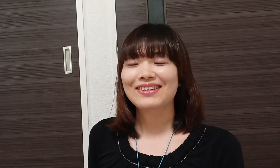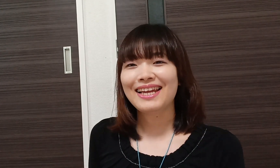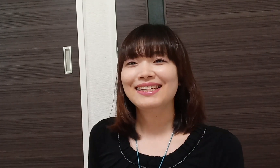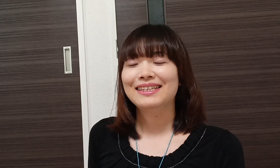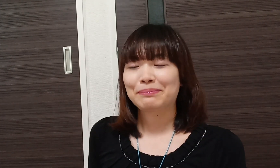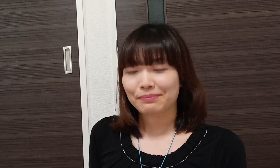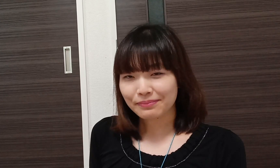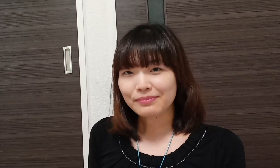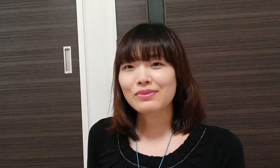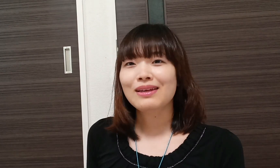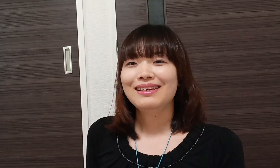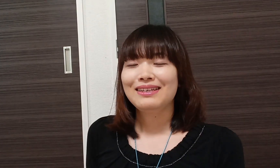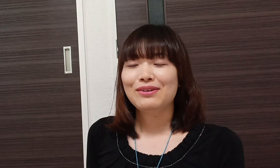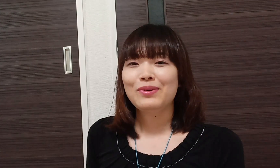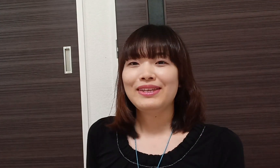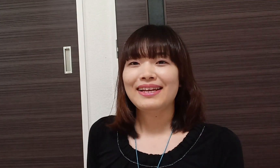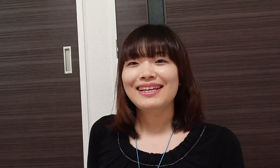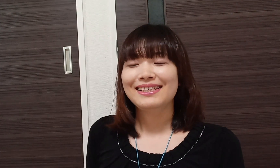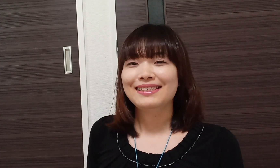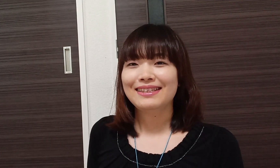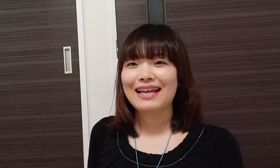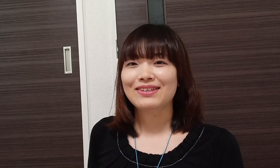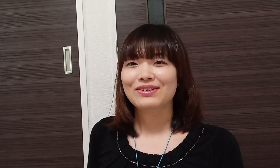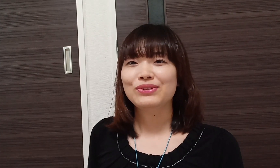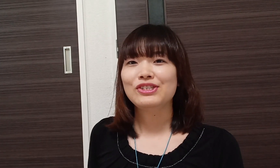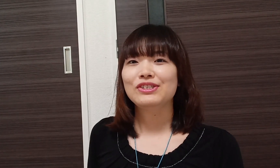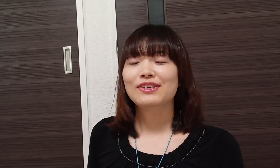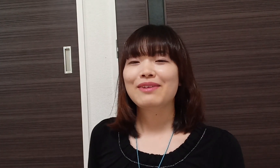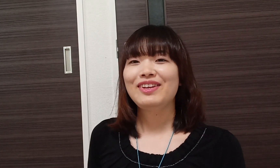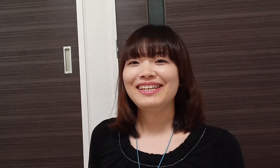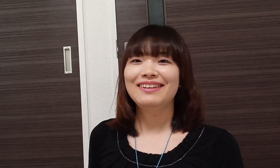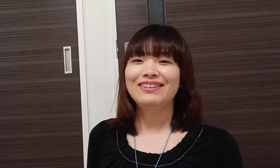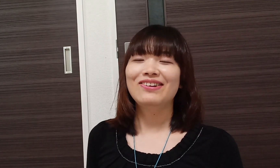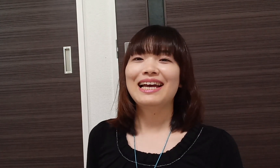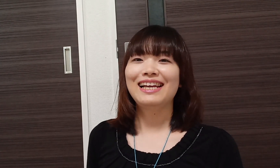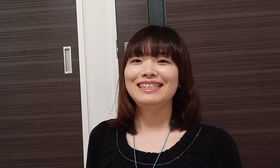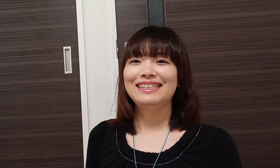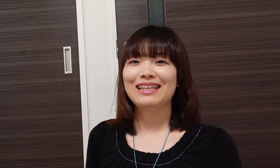ので、覚えたら復習のために動画配信して